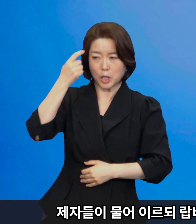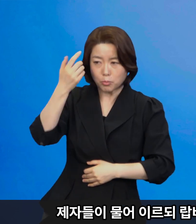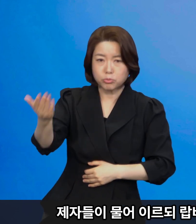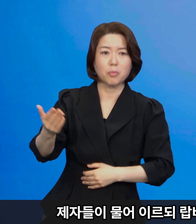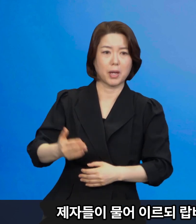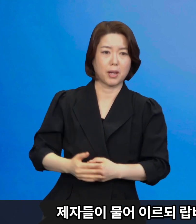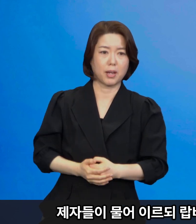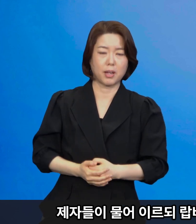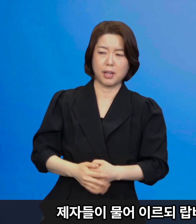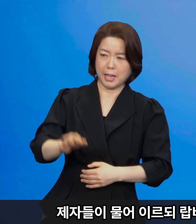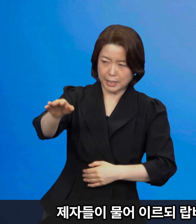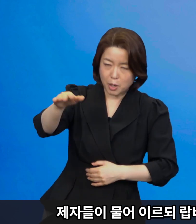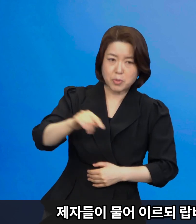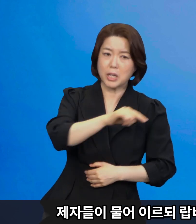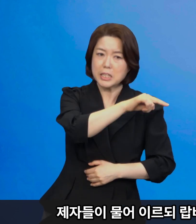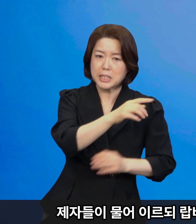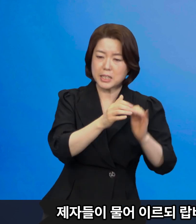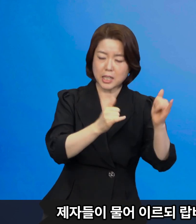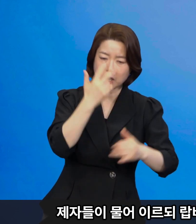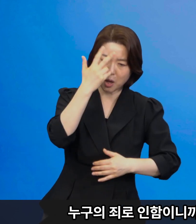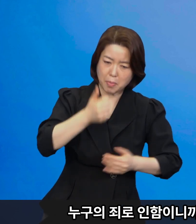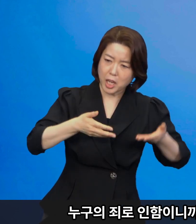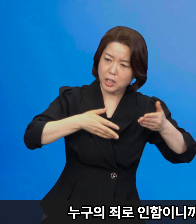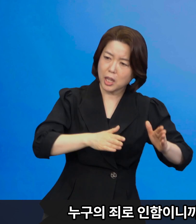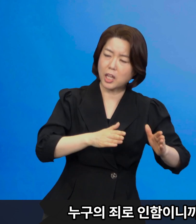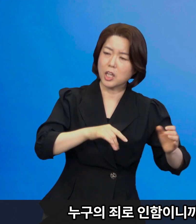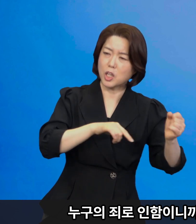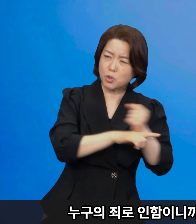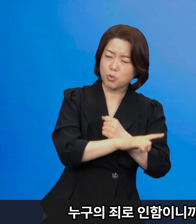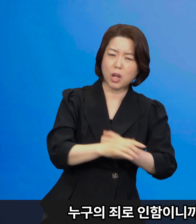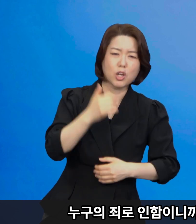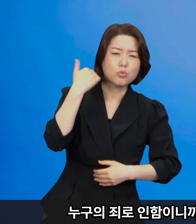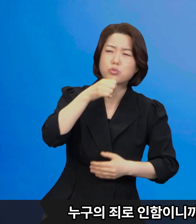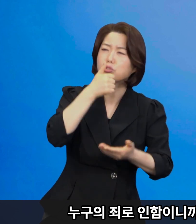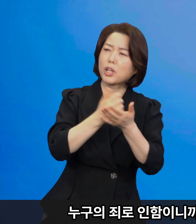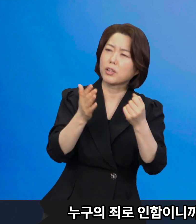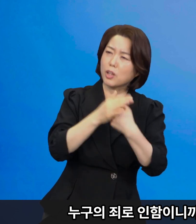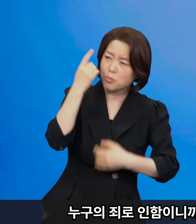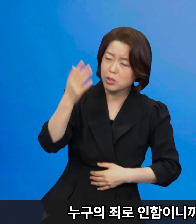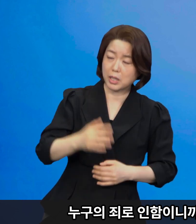이르되 랍비여, 이 사람이 맹인으로 난 것이 누구의 죄로 인함이니까?